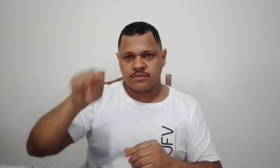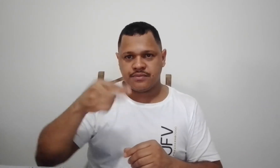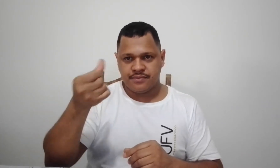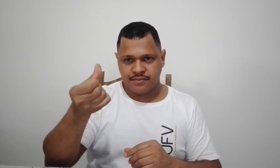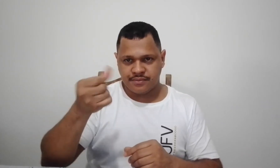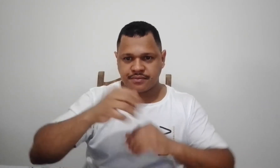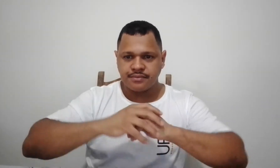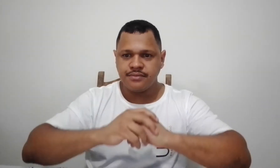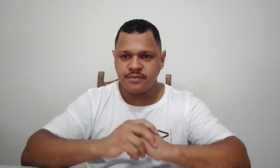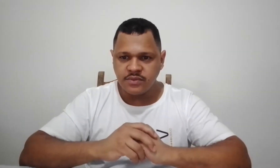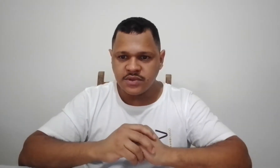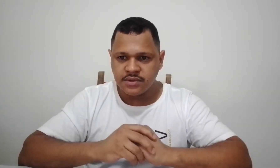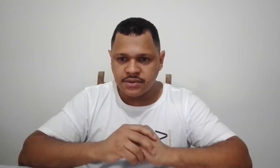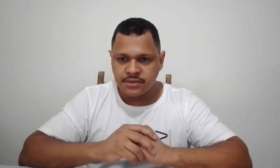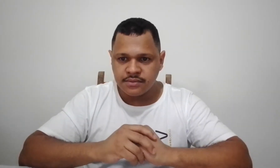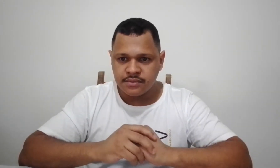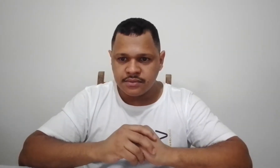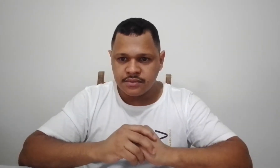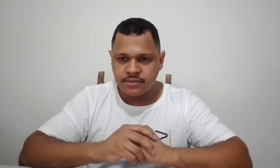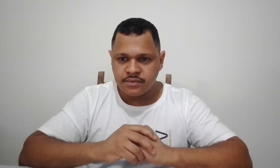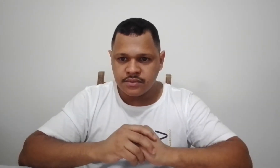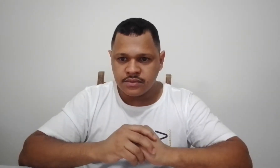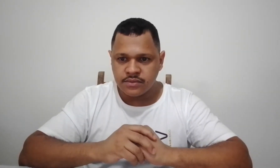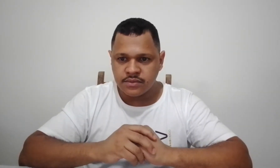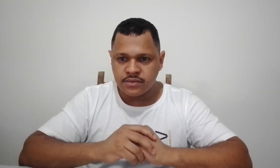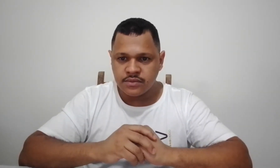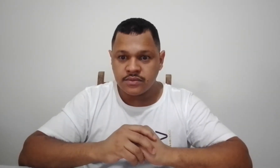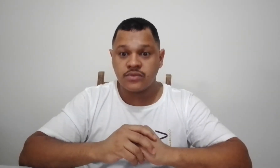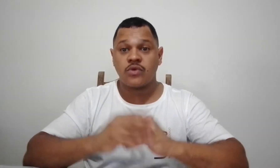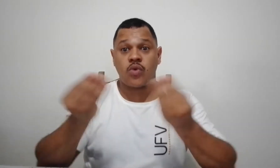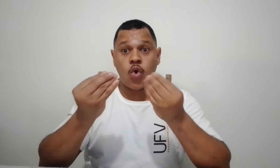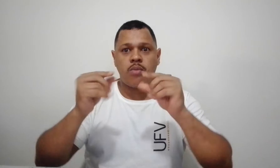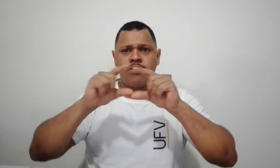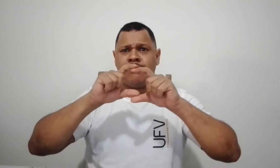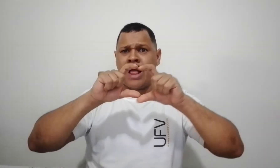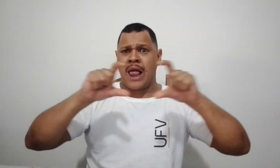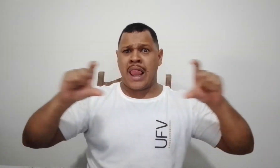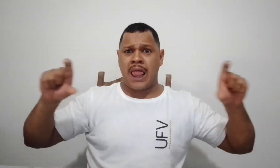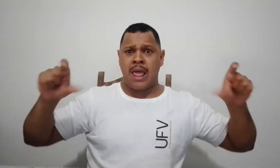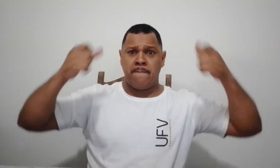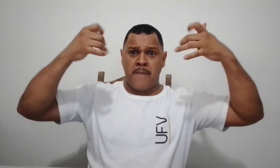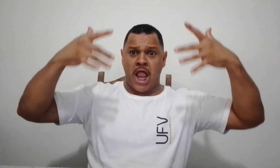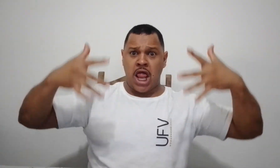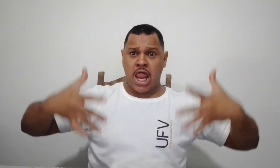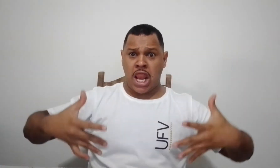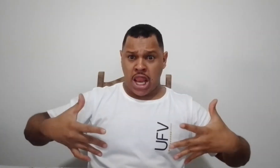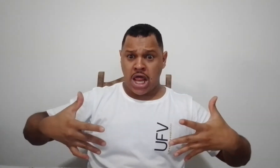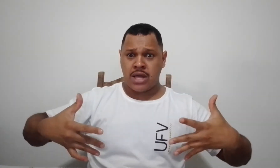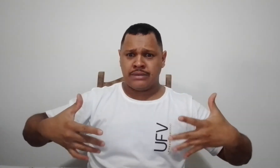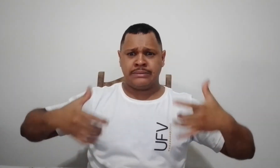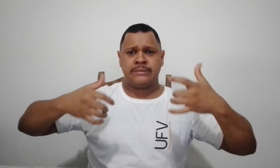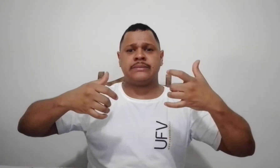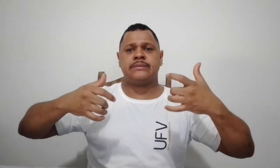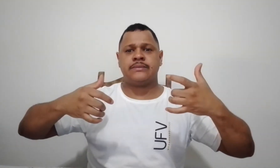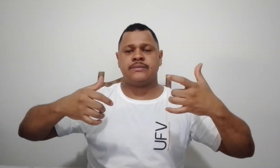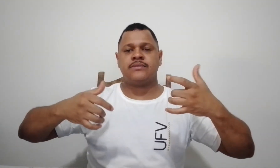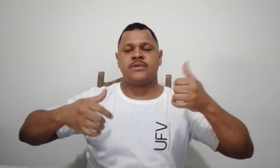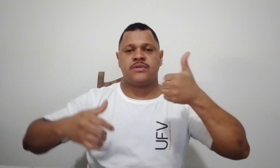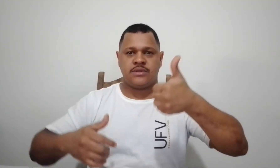179,6. Se a gente aplicar essa equação do valor eficaz, nós vamos chegar que o valor eficaz dessa senoide é 127